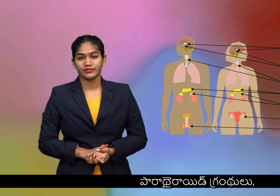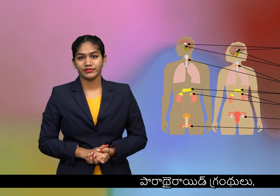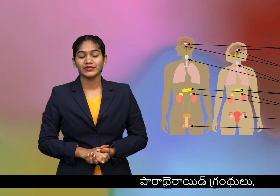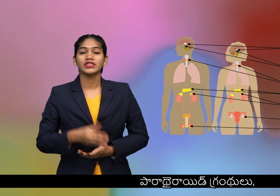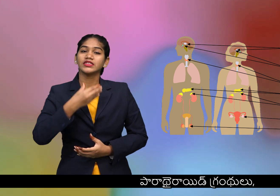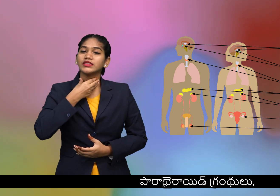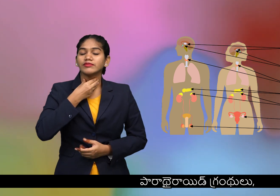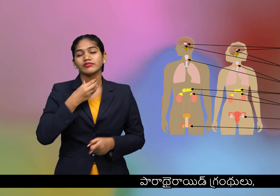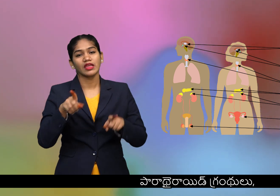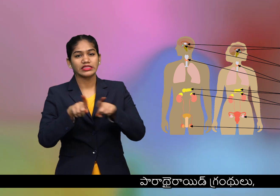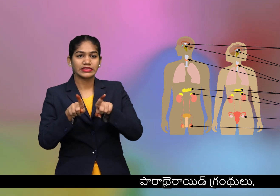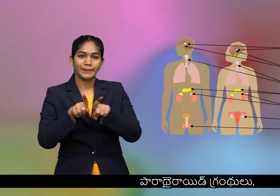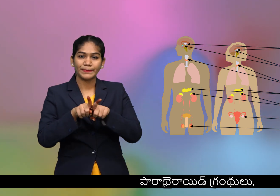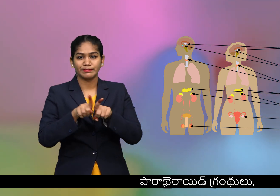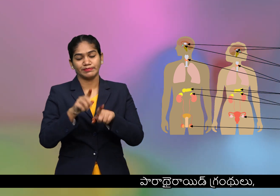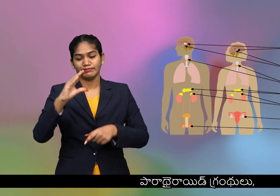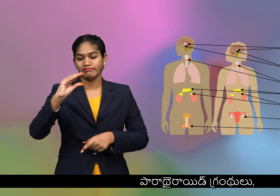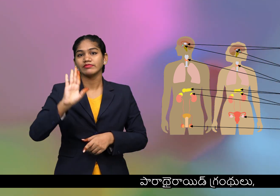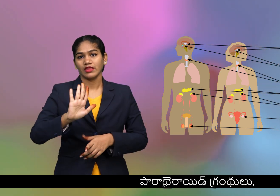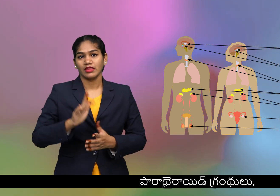పారాథైరాయిడ్ గ్రంథులు,